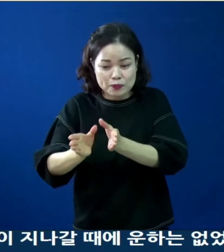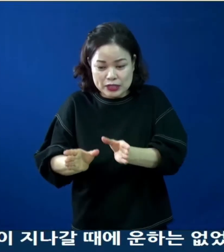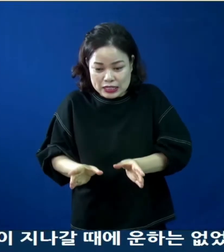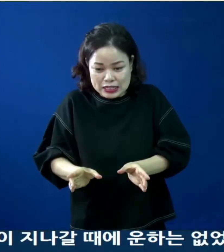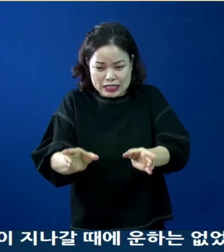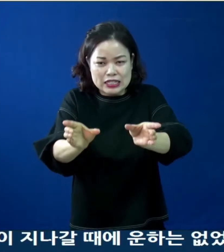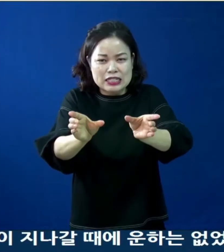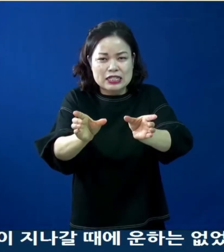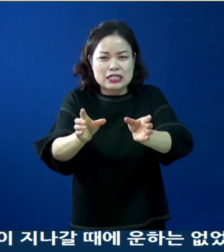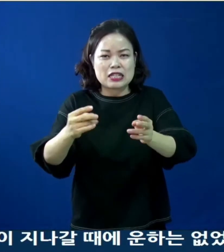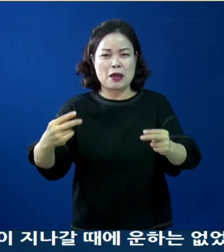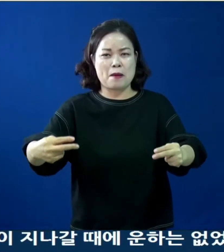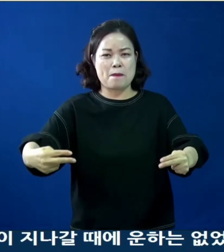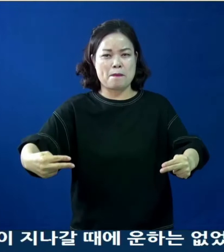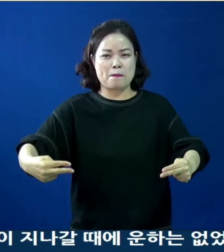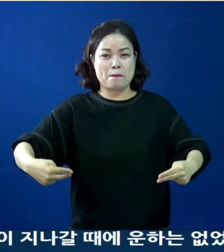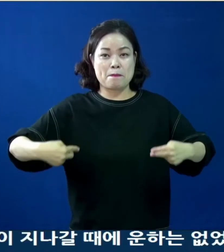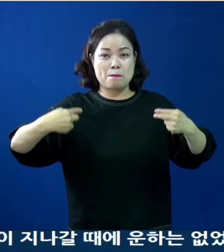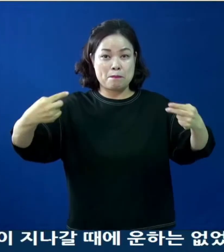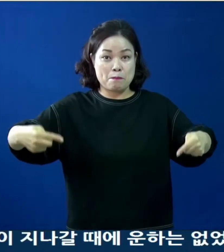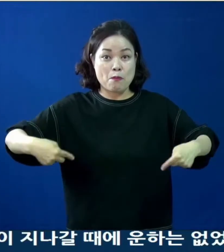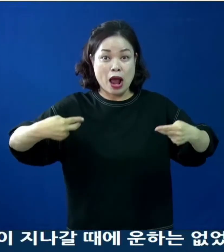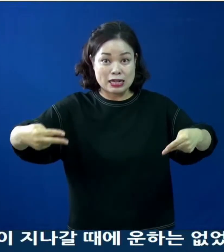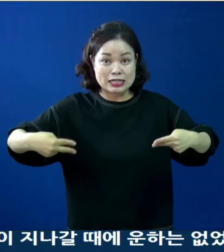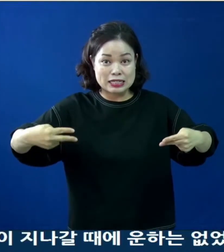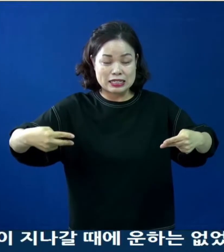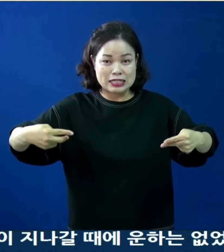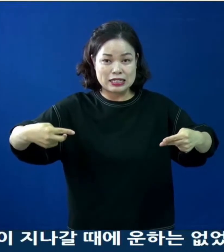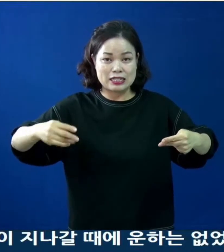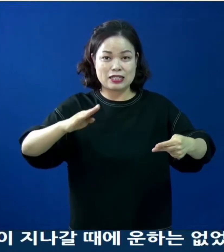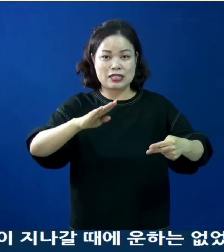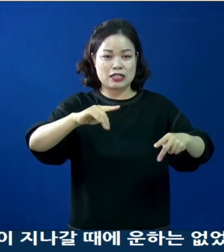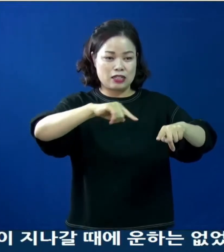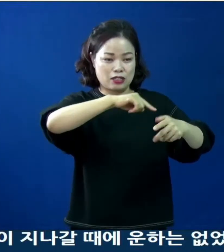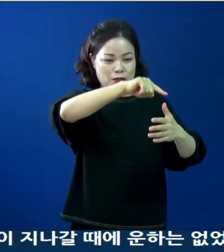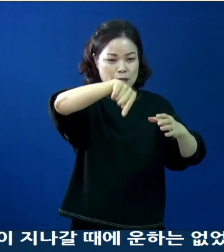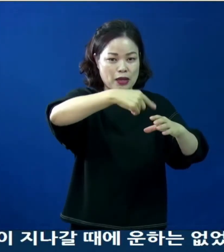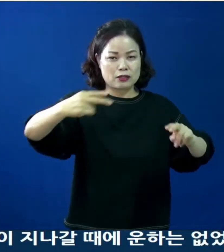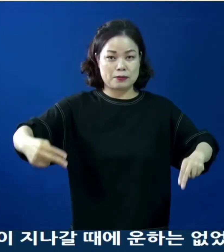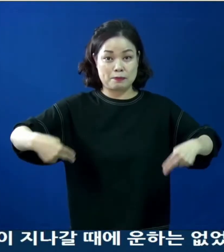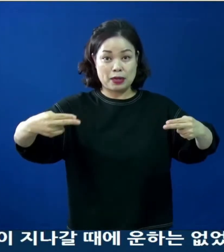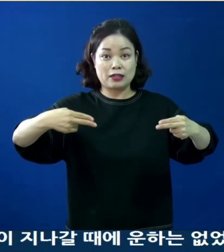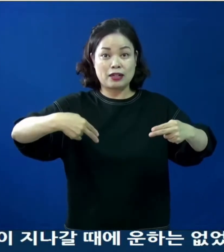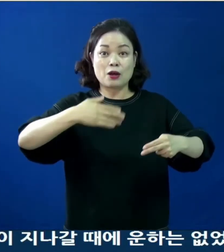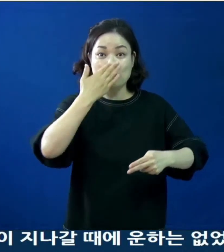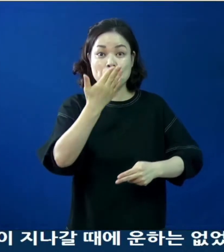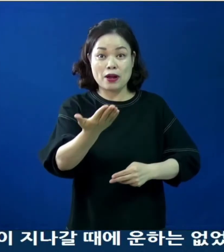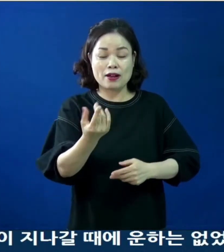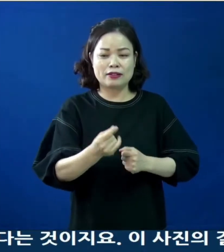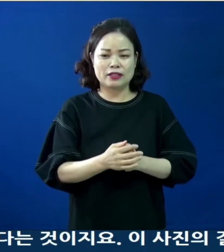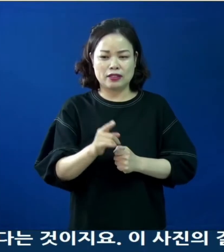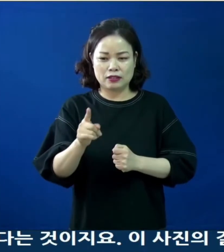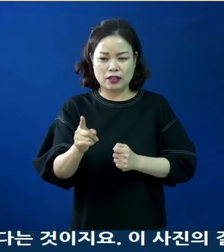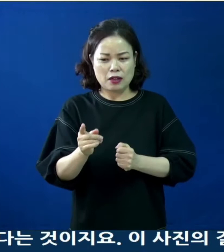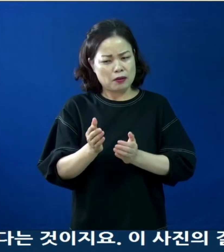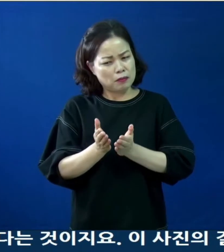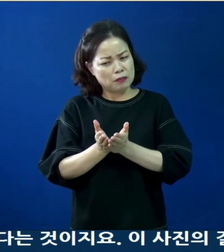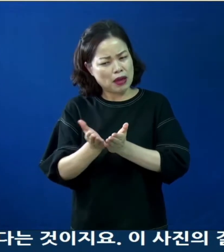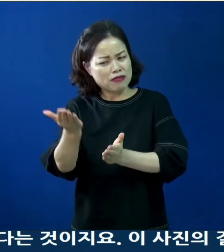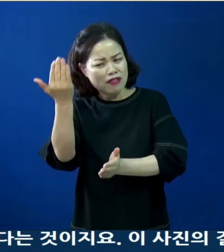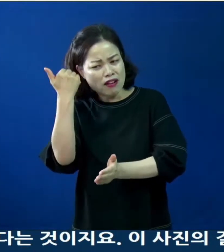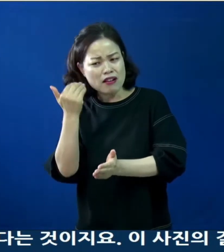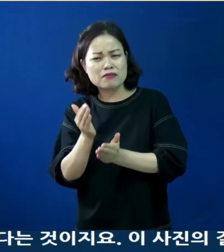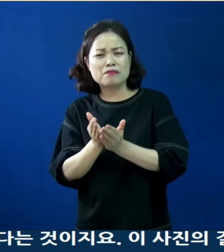저게 바퀴가 달린 게 지나갈 수 있는 홈이었습니다. 다음 사진 보시면요, 저렇게 배를요,